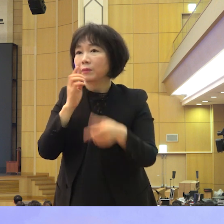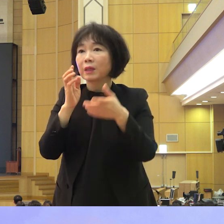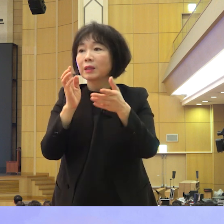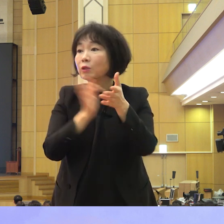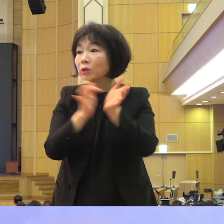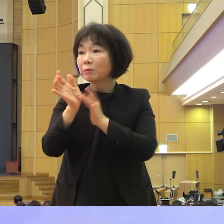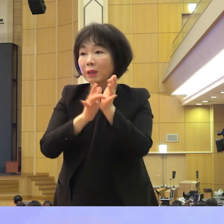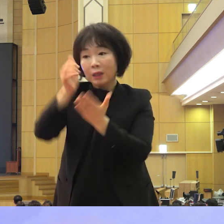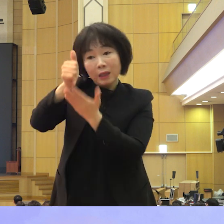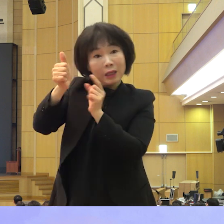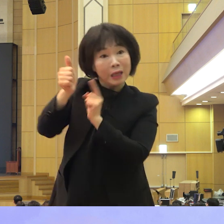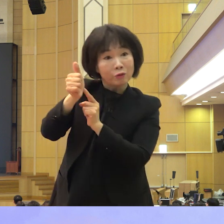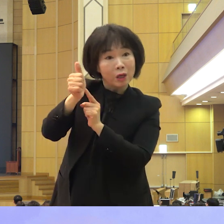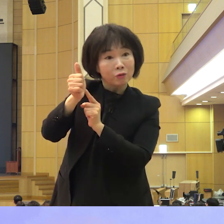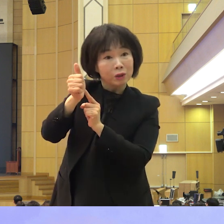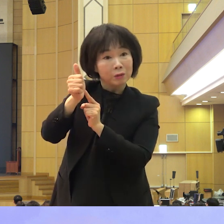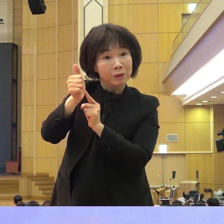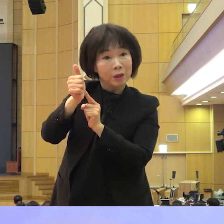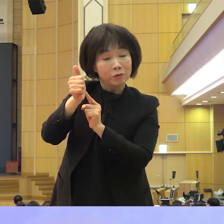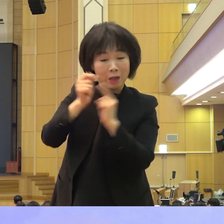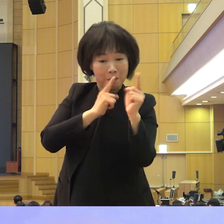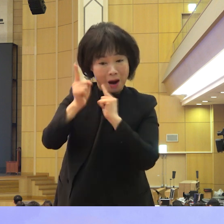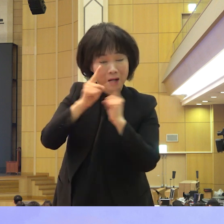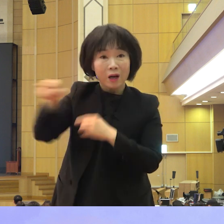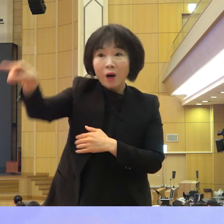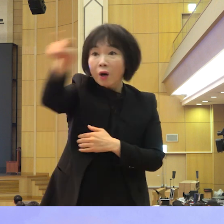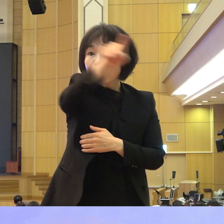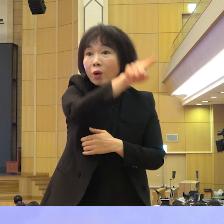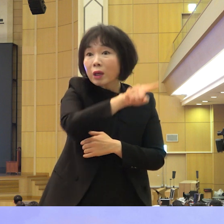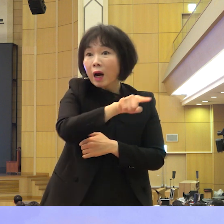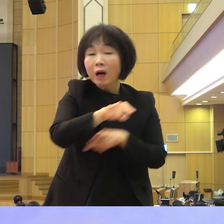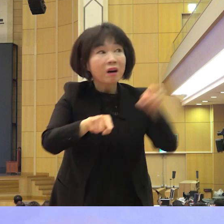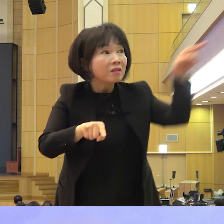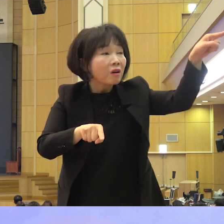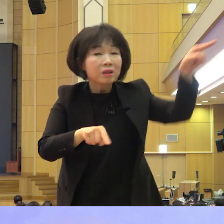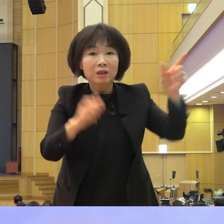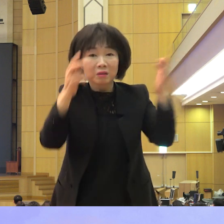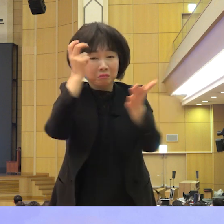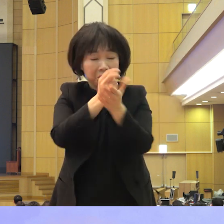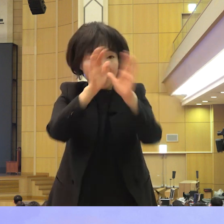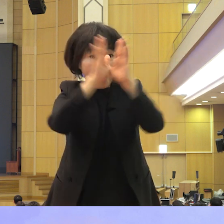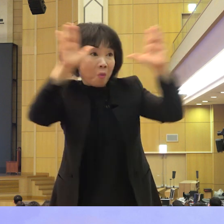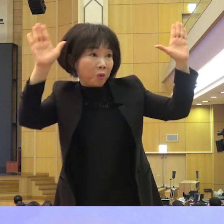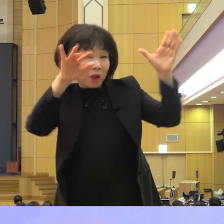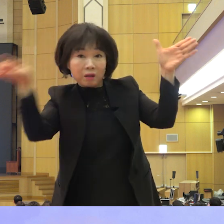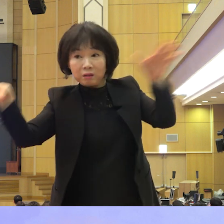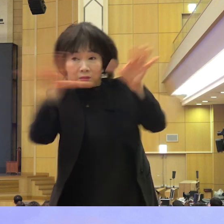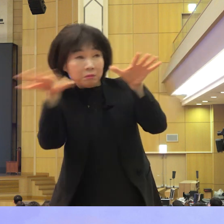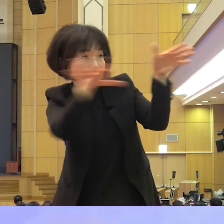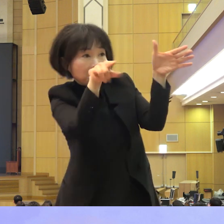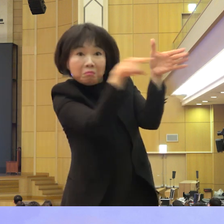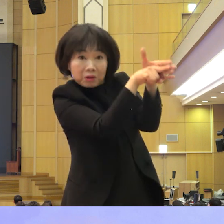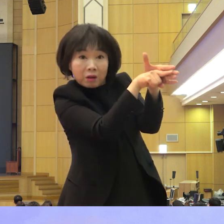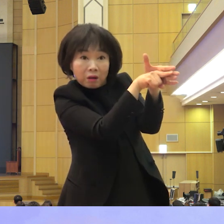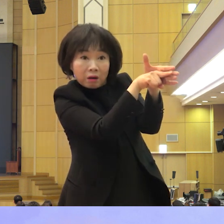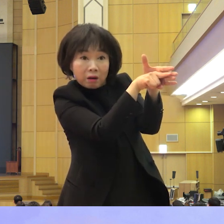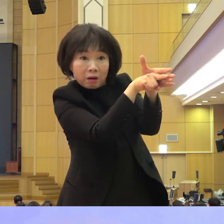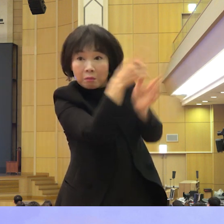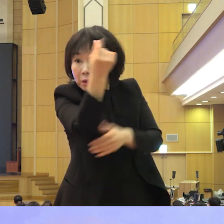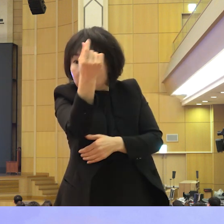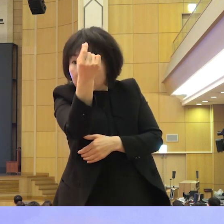예수님께서 말씀을 하시면서 모세를 믿었더면 또 나를 믿었으리라.